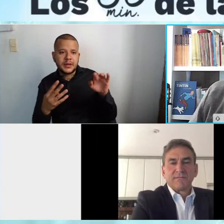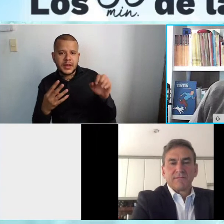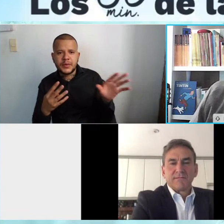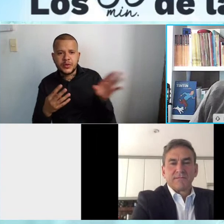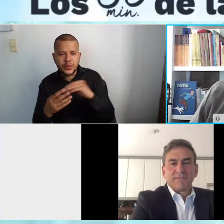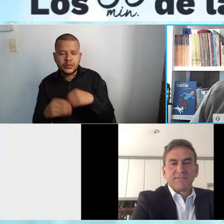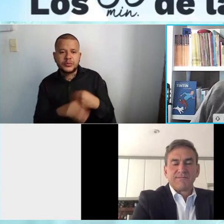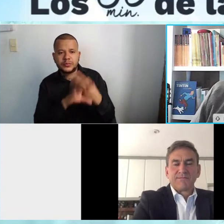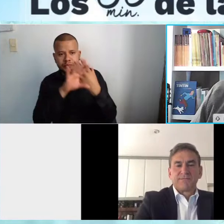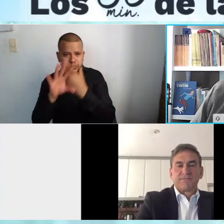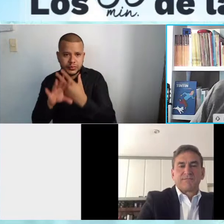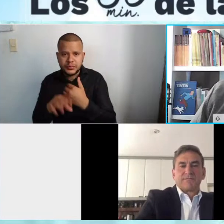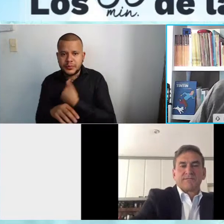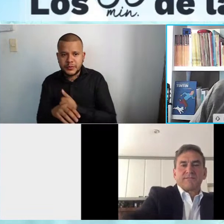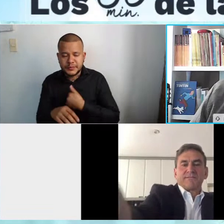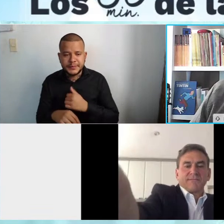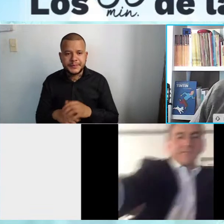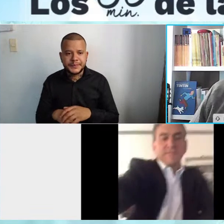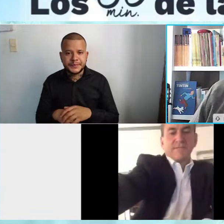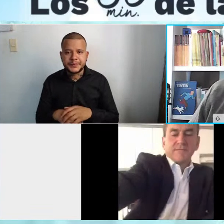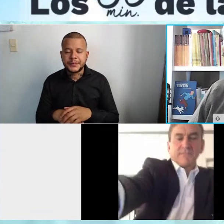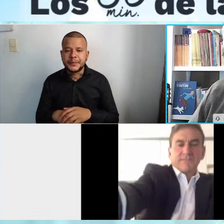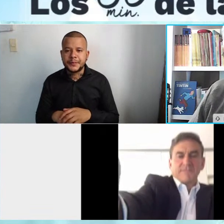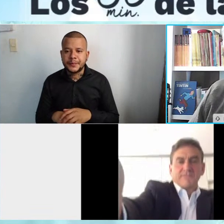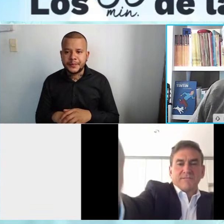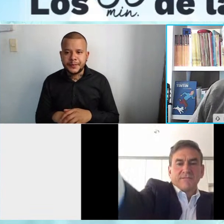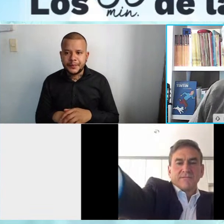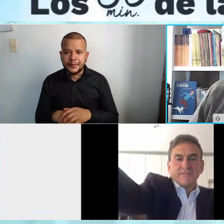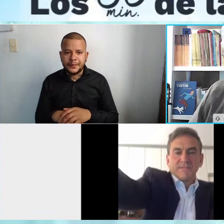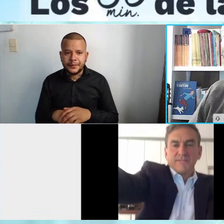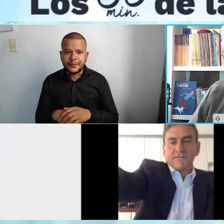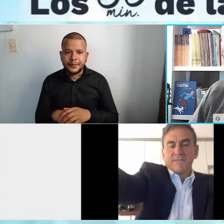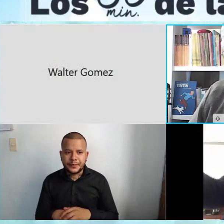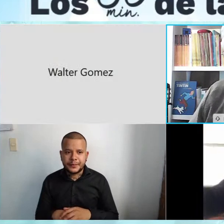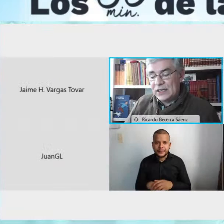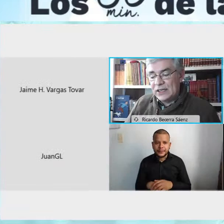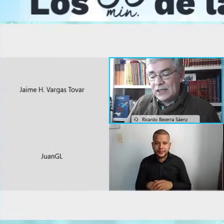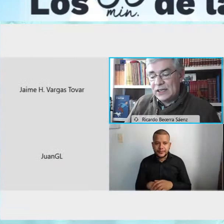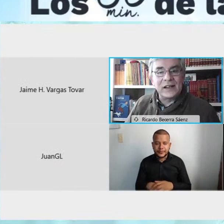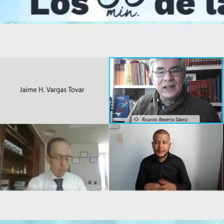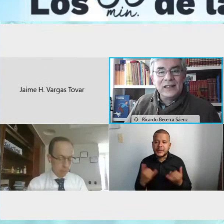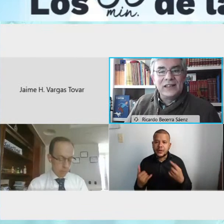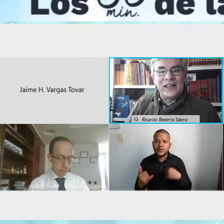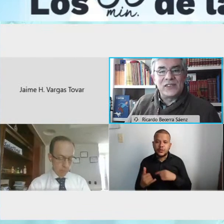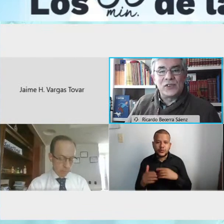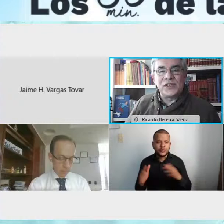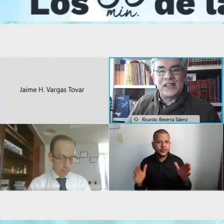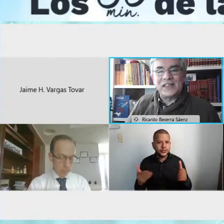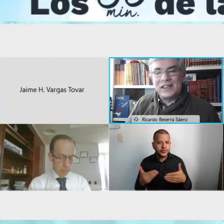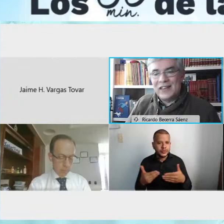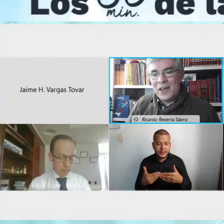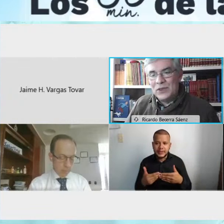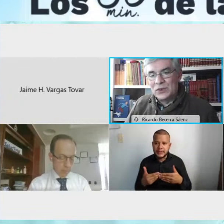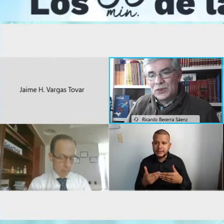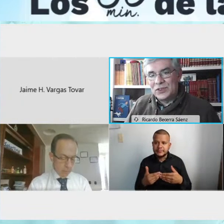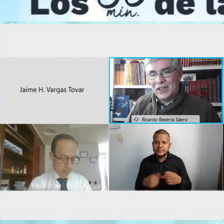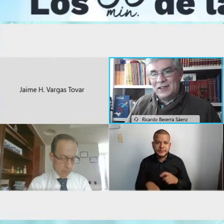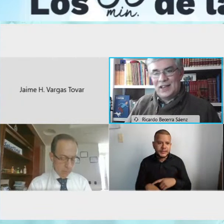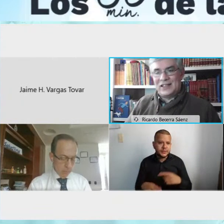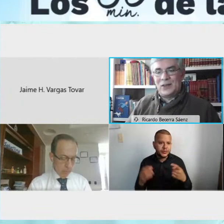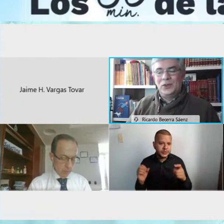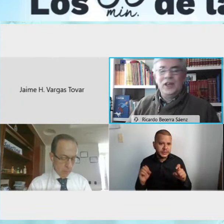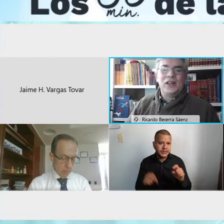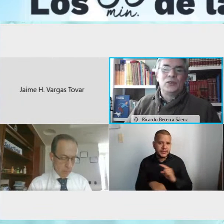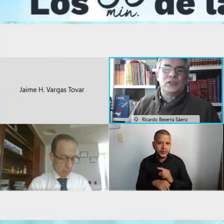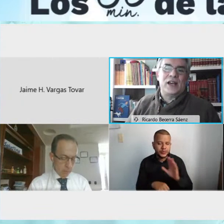puedan activar sus pantallas, sus cámaras, y ya en este momento pues vamos haciendo el cierre de estos 60 minutos